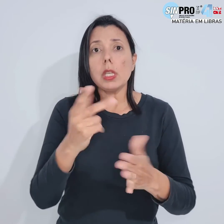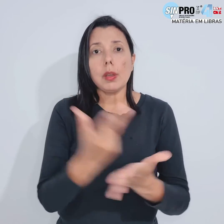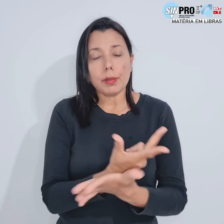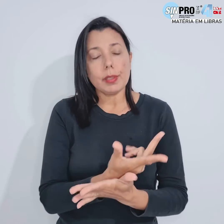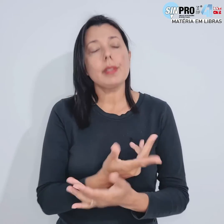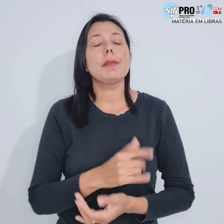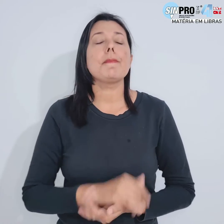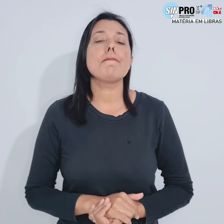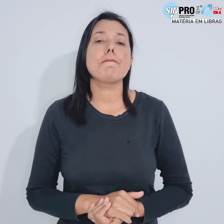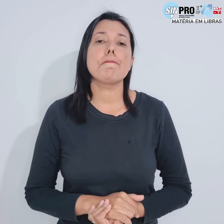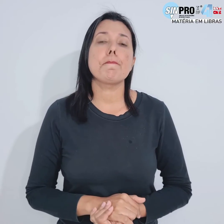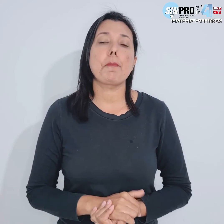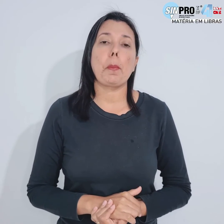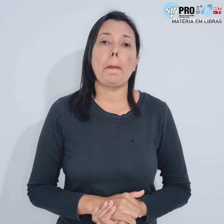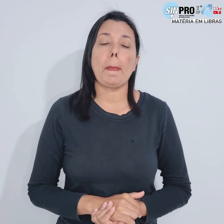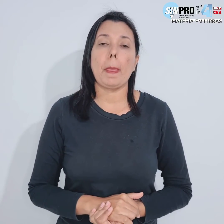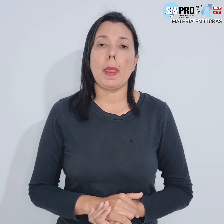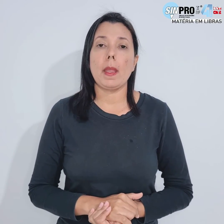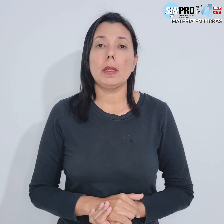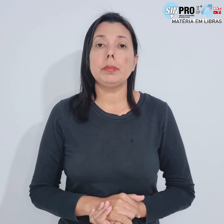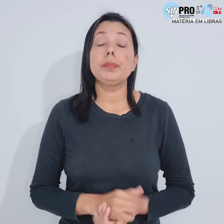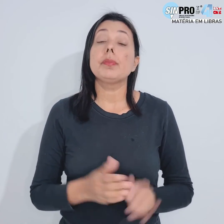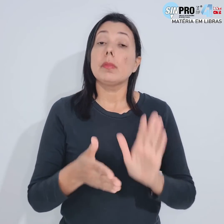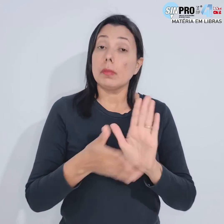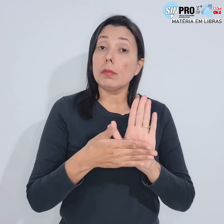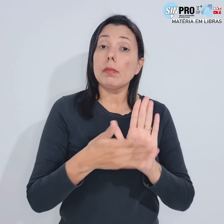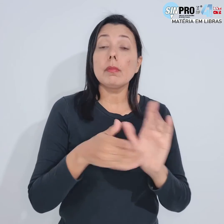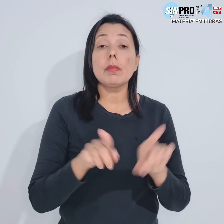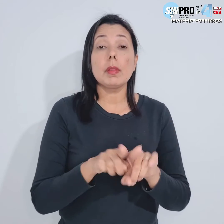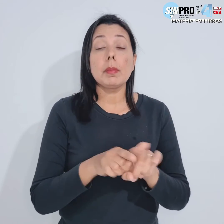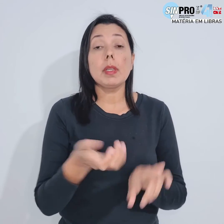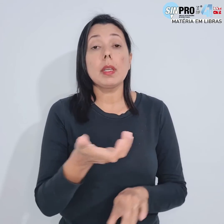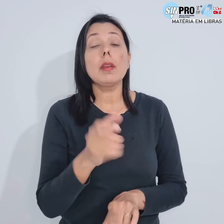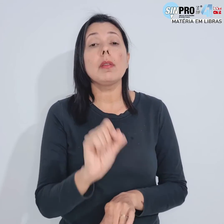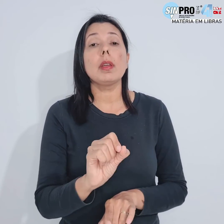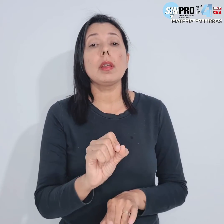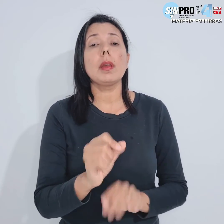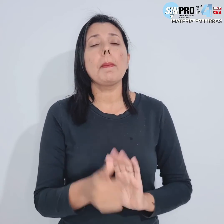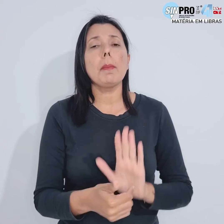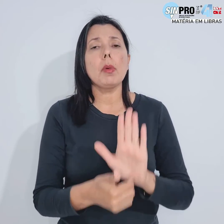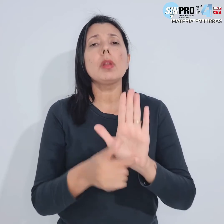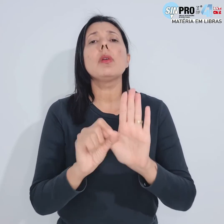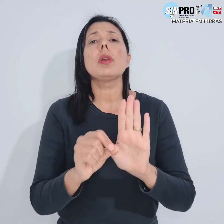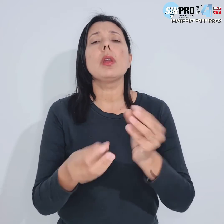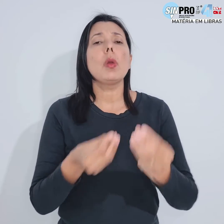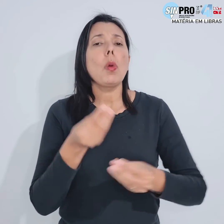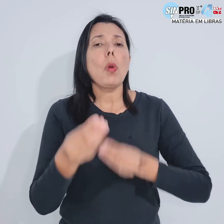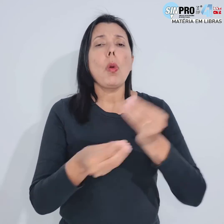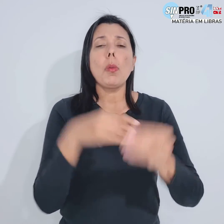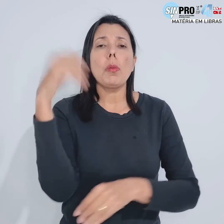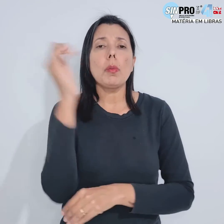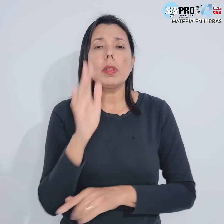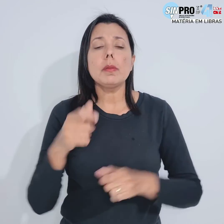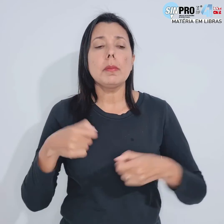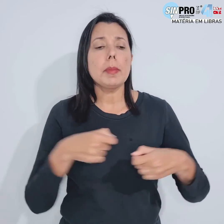isso seja aprovado. A campanha tenta demonstrar o quanto o Brasil precisa